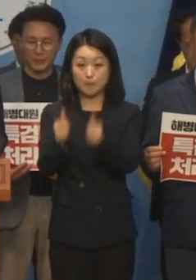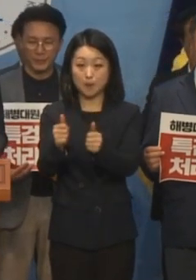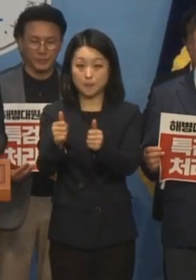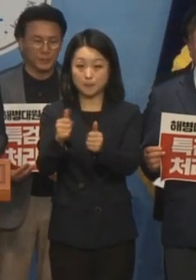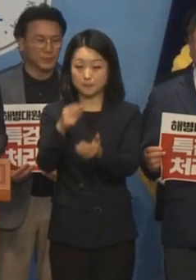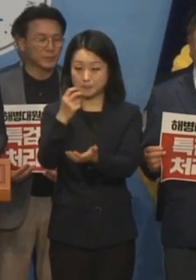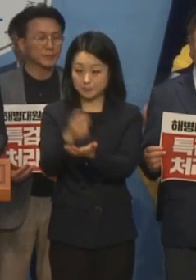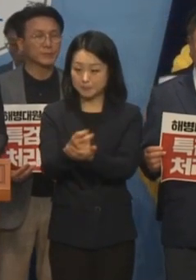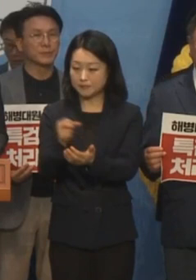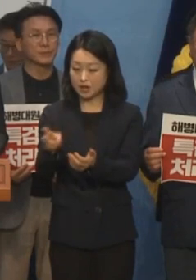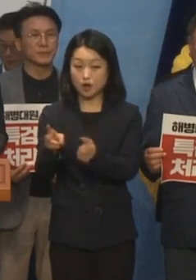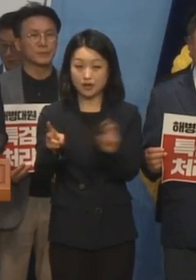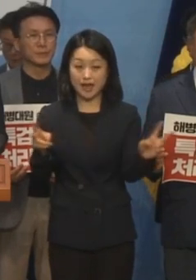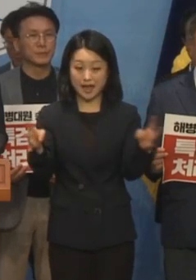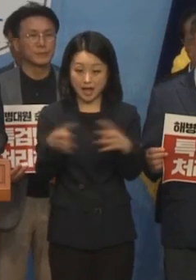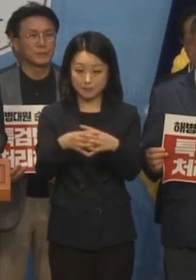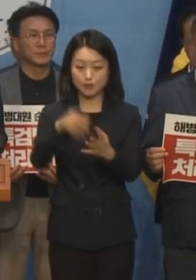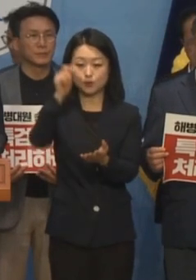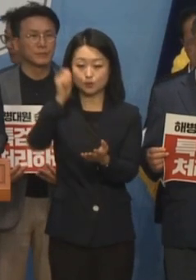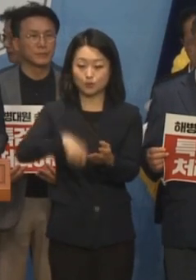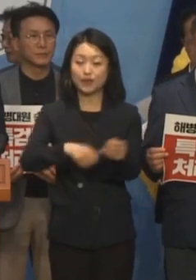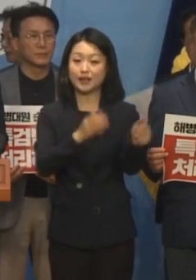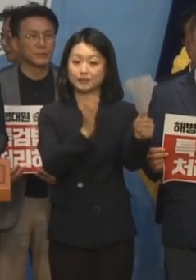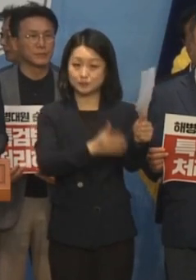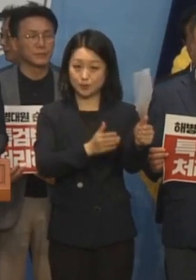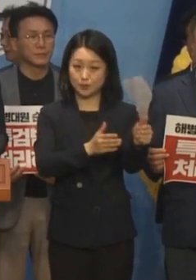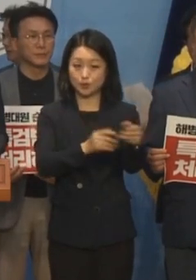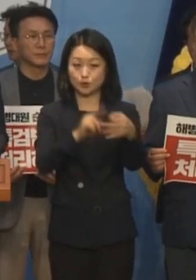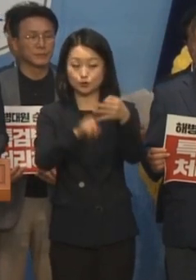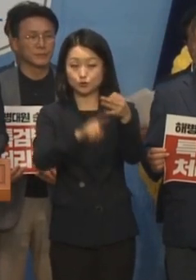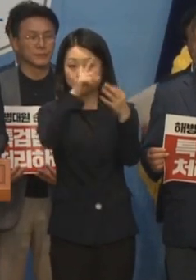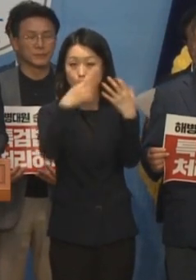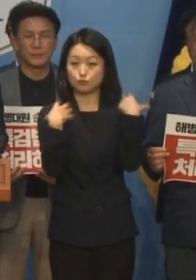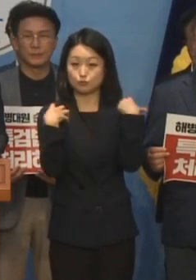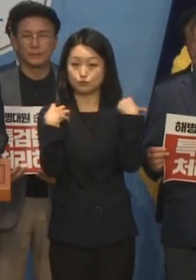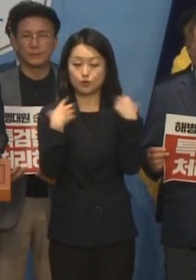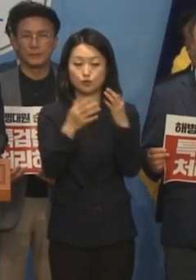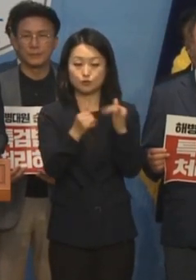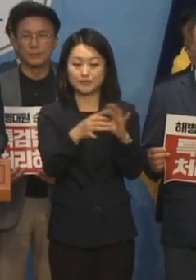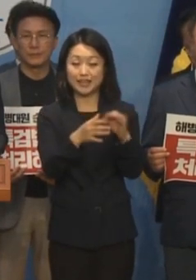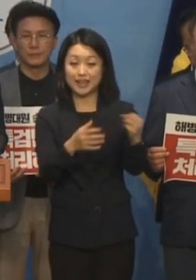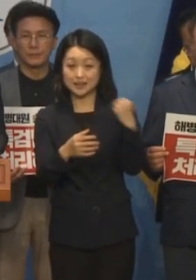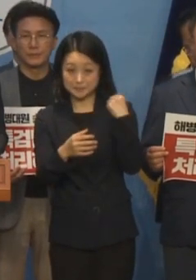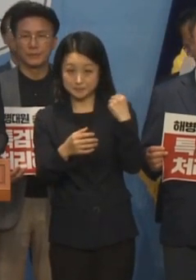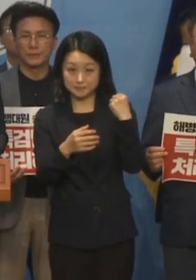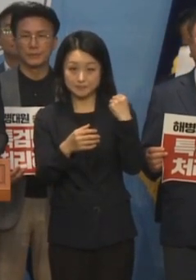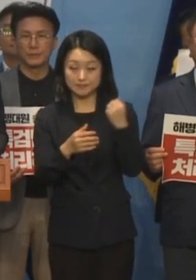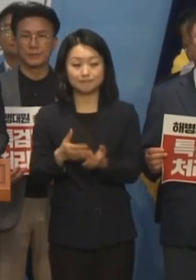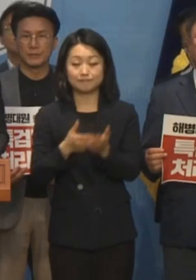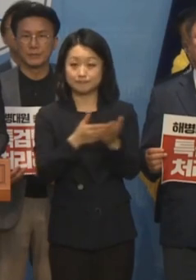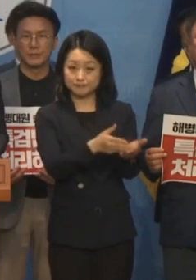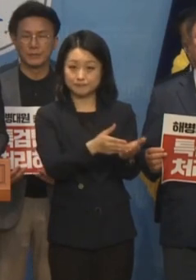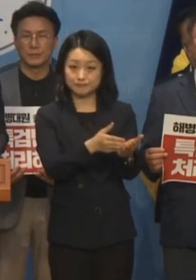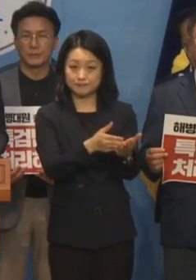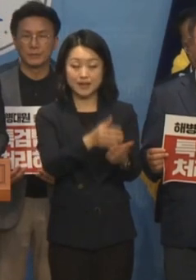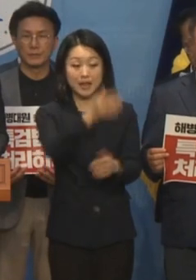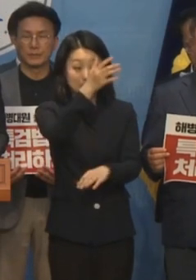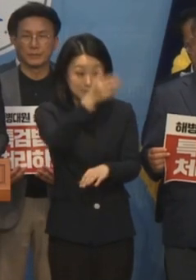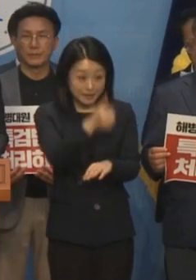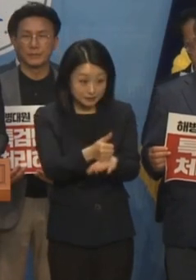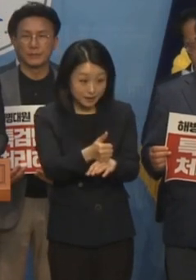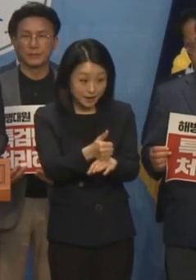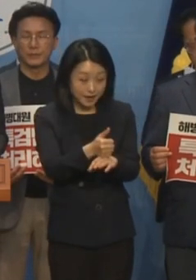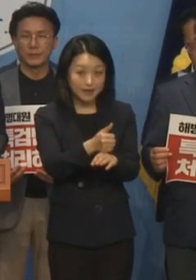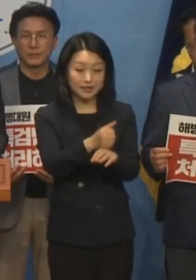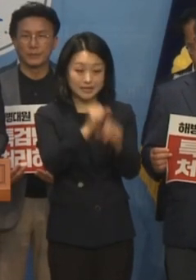합의로 통과시킵시다. 윤석열 정권과 국민의힘에게 주어진 마지막